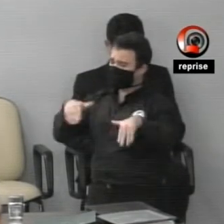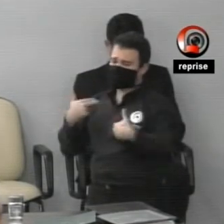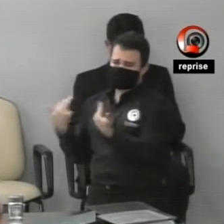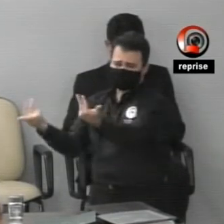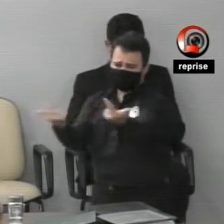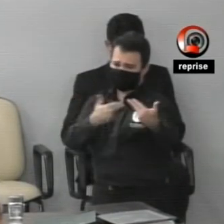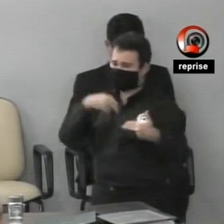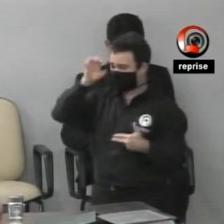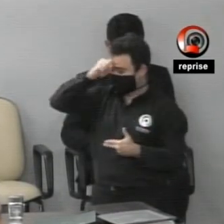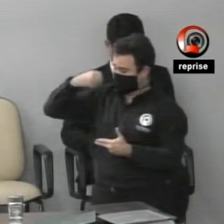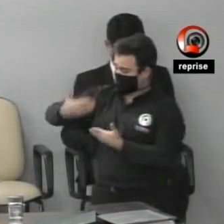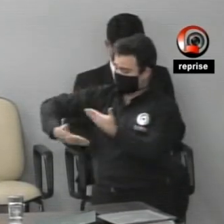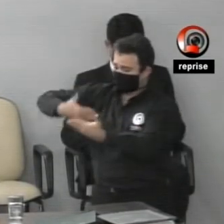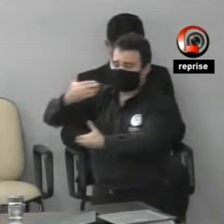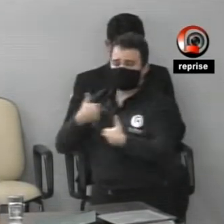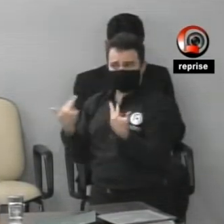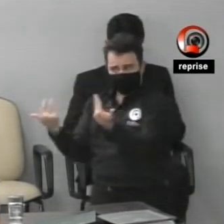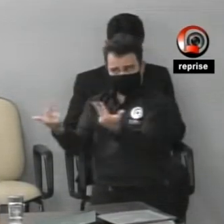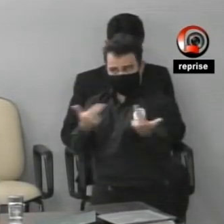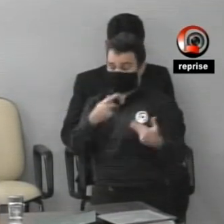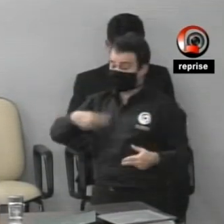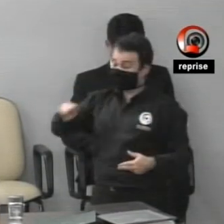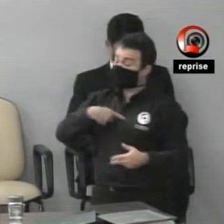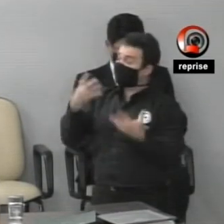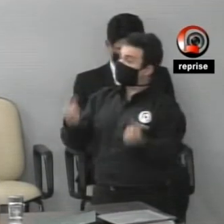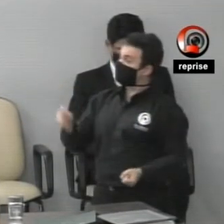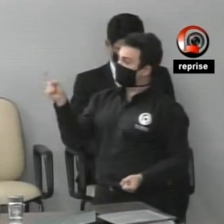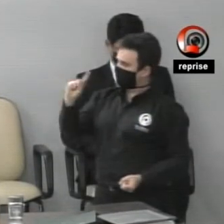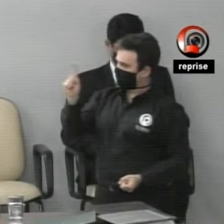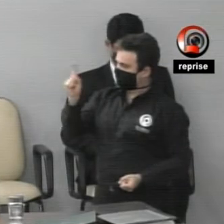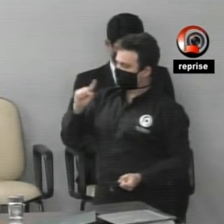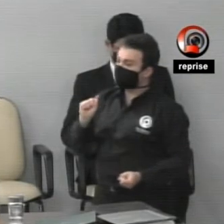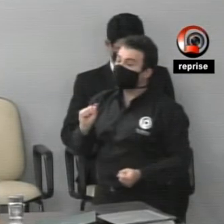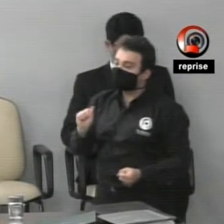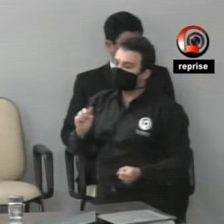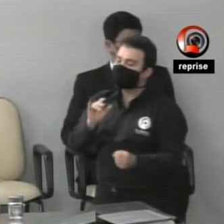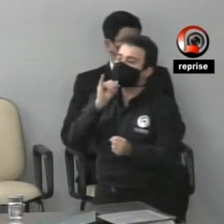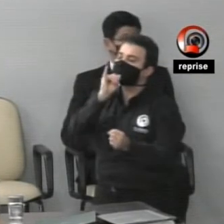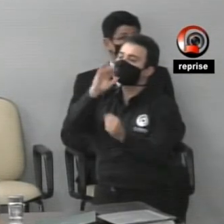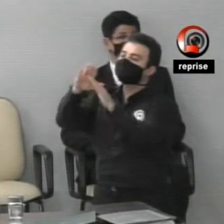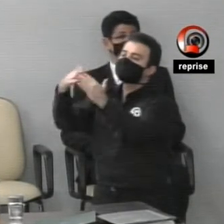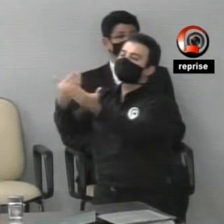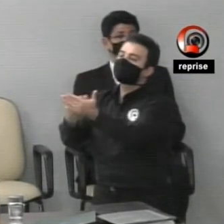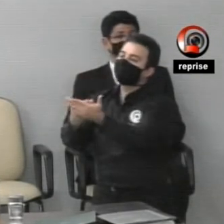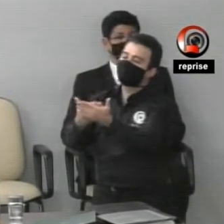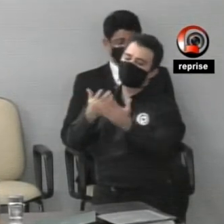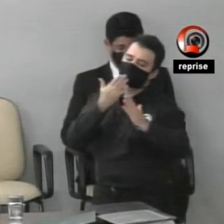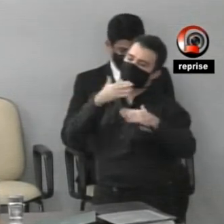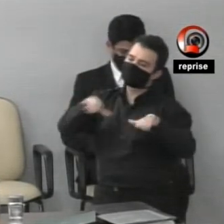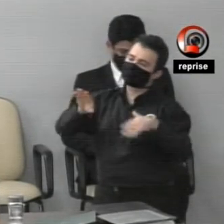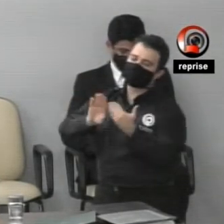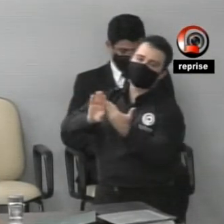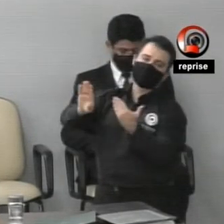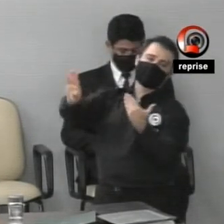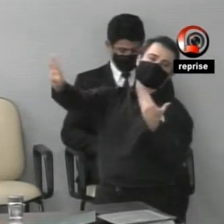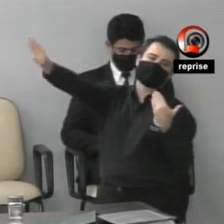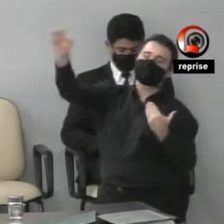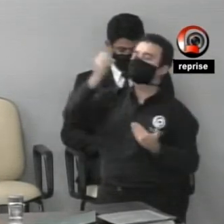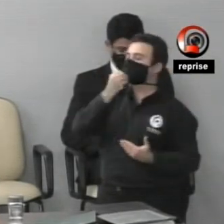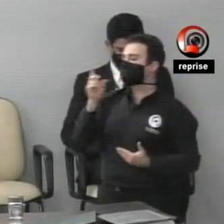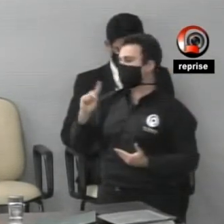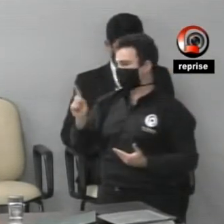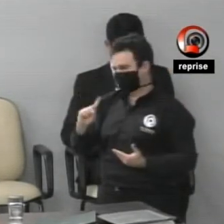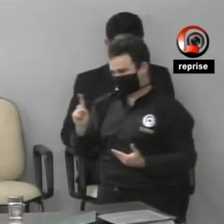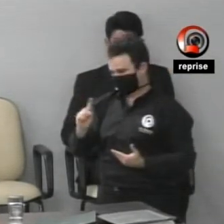gente não pode permitir? O distanciamento da criança à escola. Isso sem sombra de dúvidas. A questão